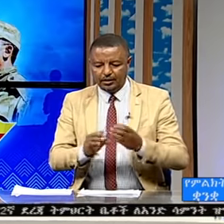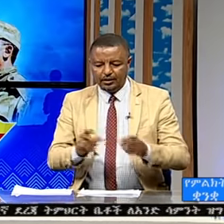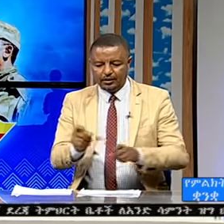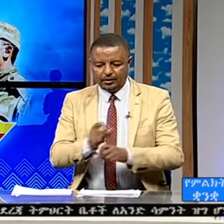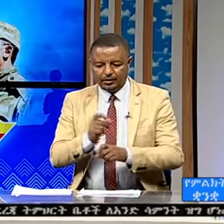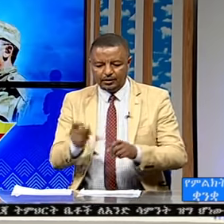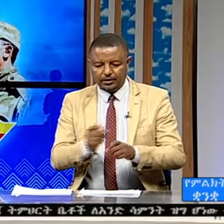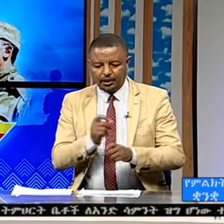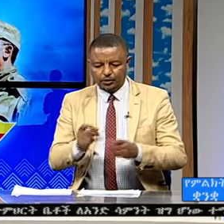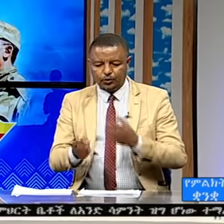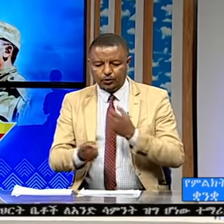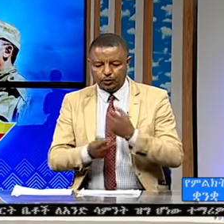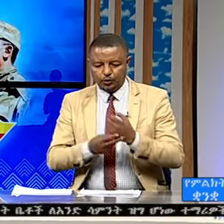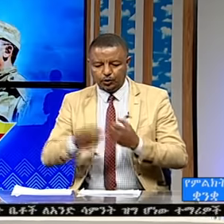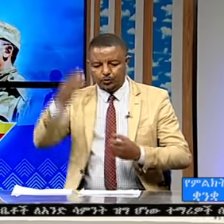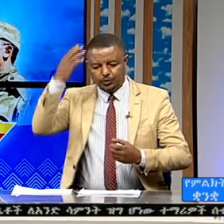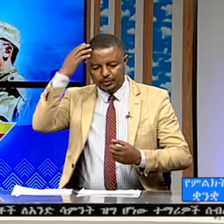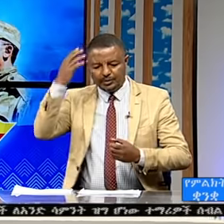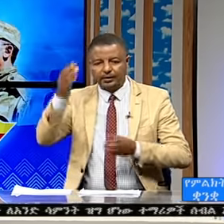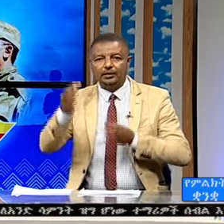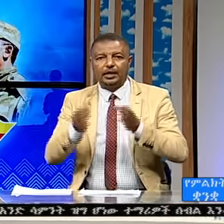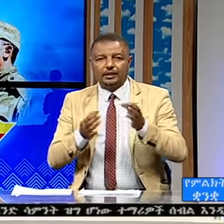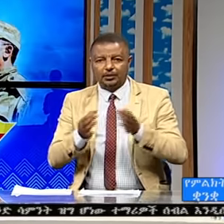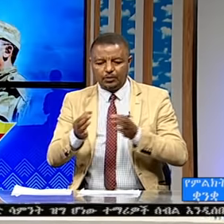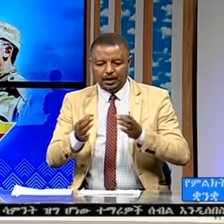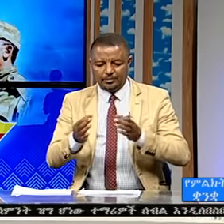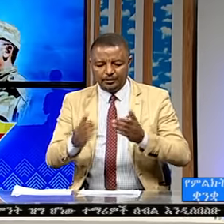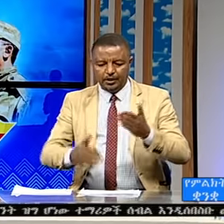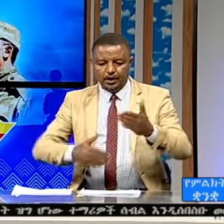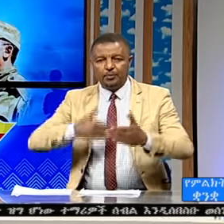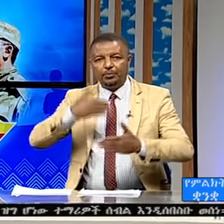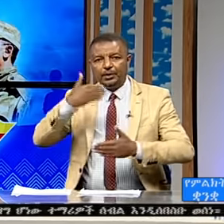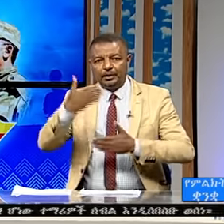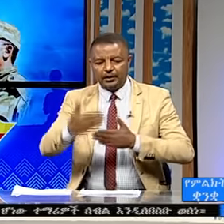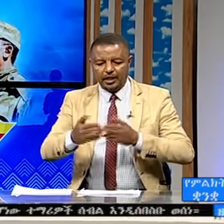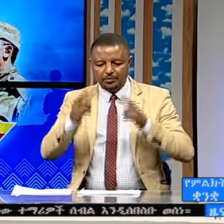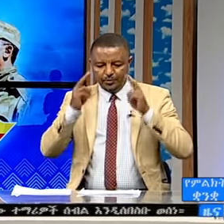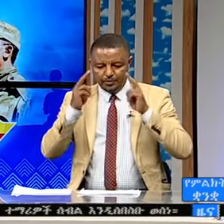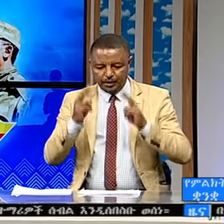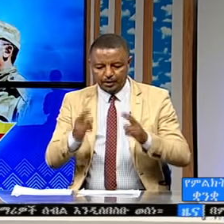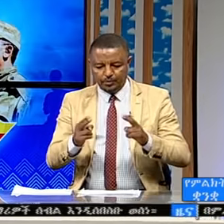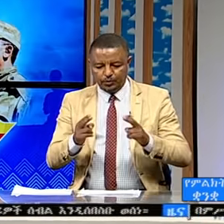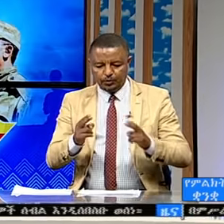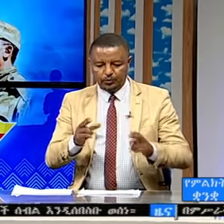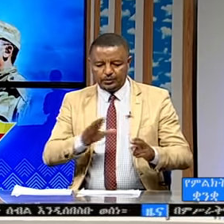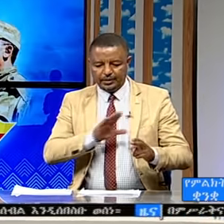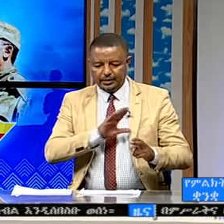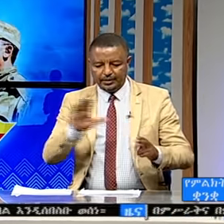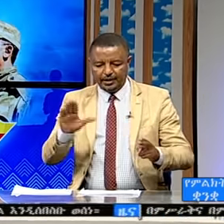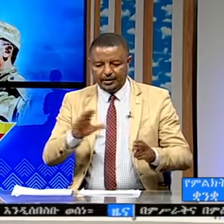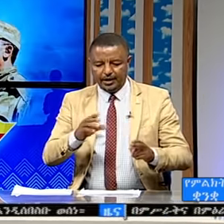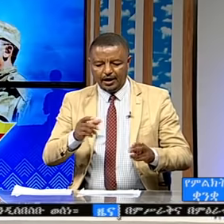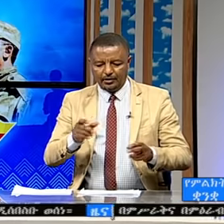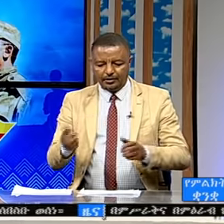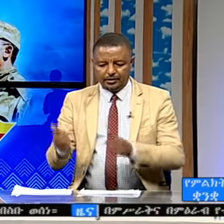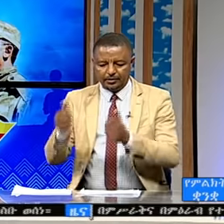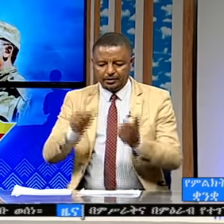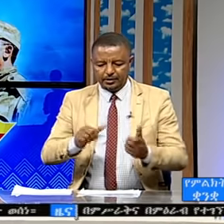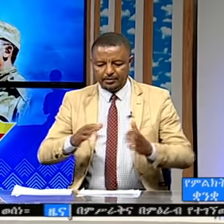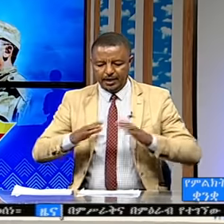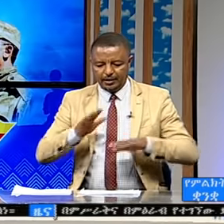የሚያስተራጩ ሀገራት ከድርግዳቸው እንዲቆጠቡ መንግስት አሳስባል። በቀጣይ በሚከበሩ